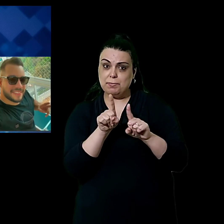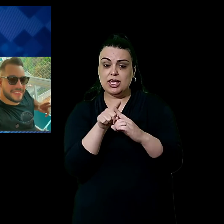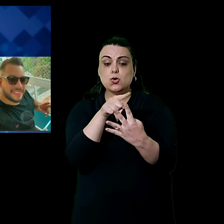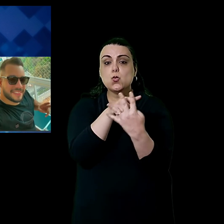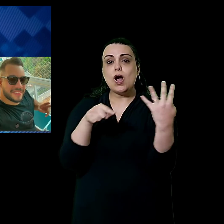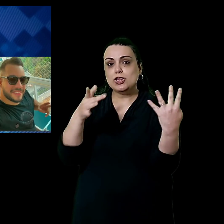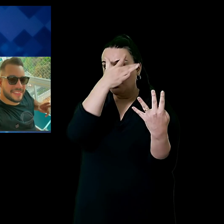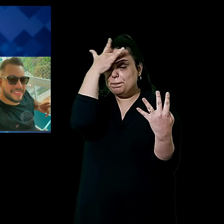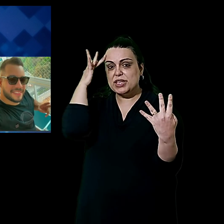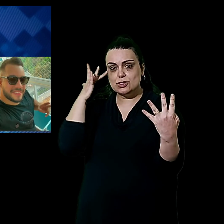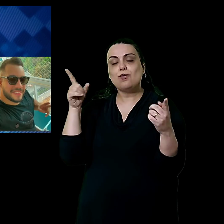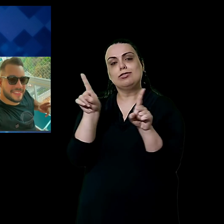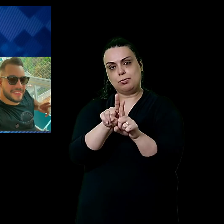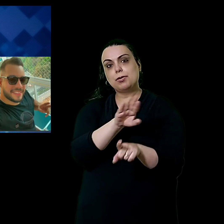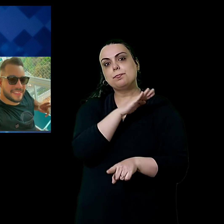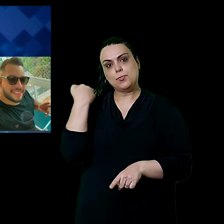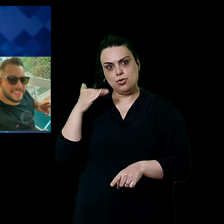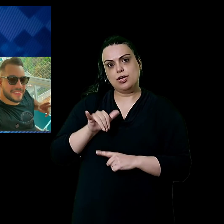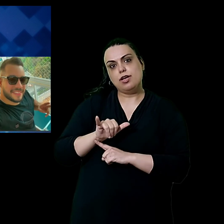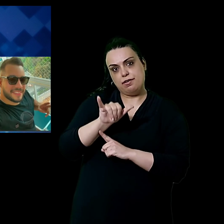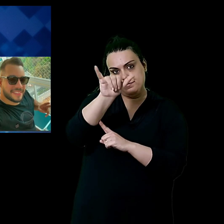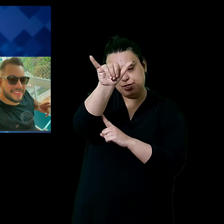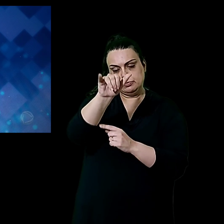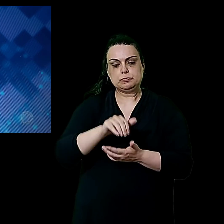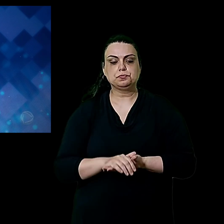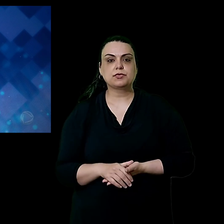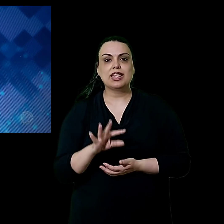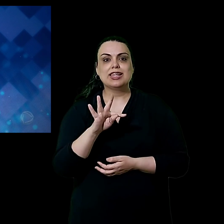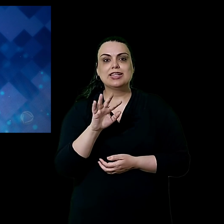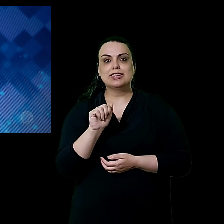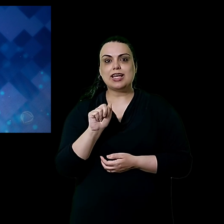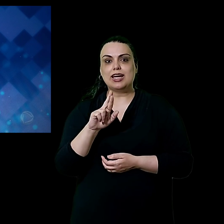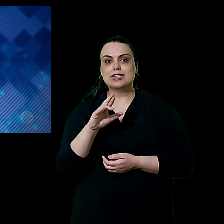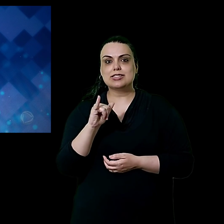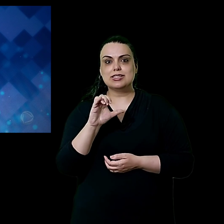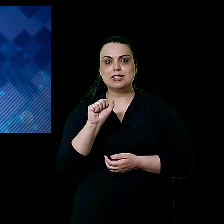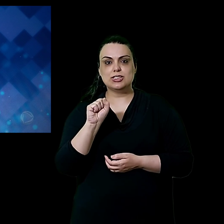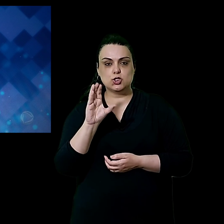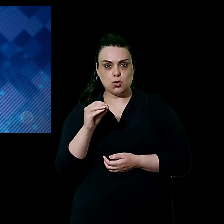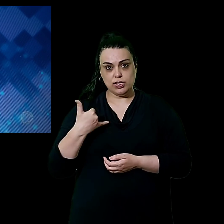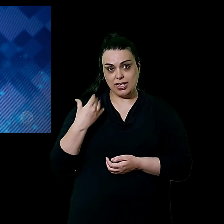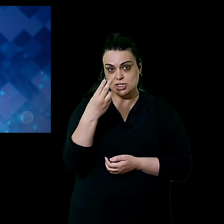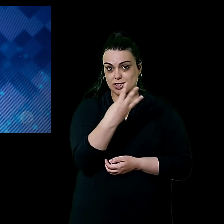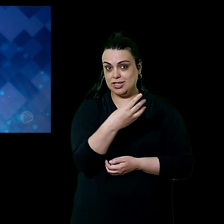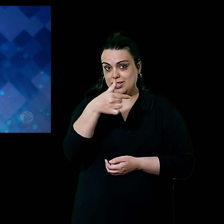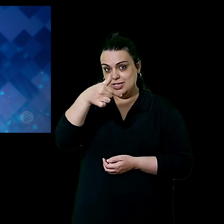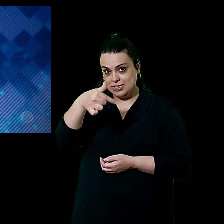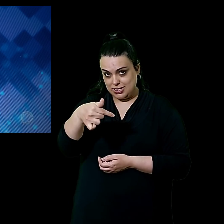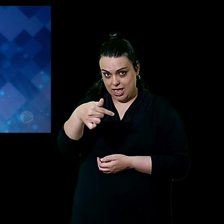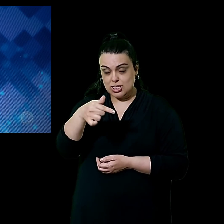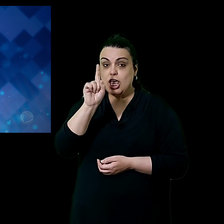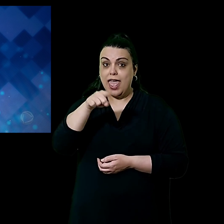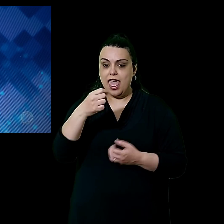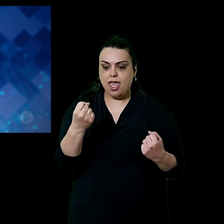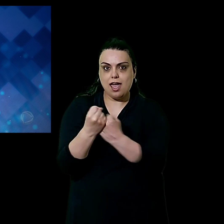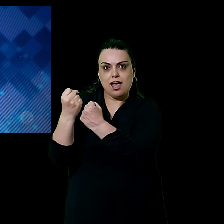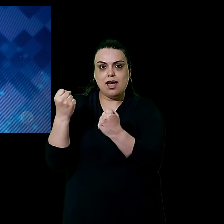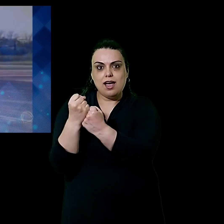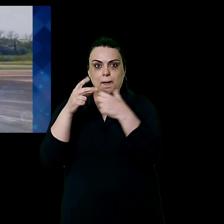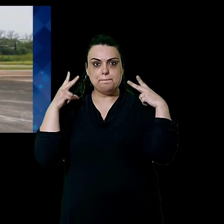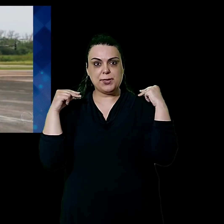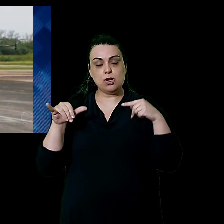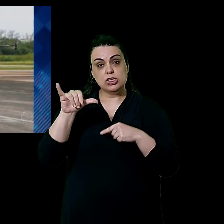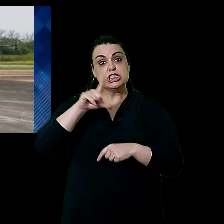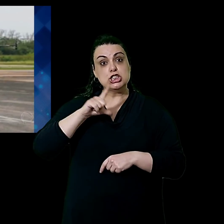4 pessoas que estavam a bordo da aeronave. Tarciso Pessoa Viana, de 37 anos, era o